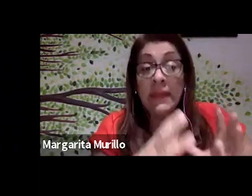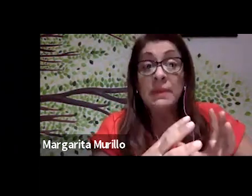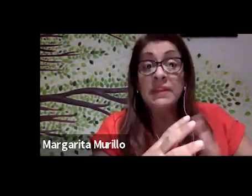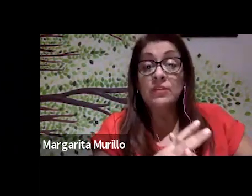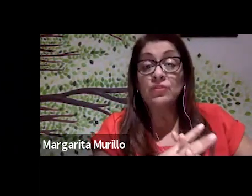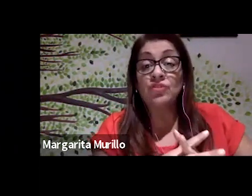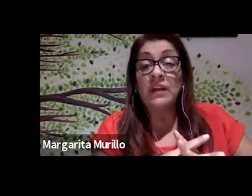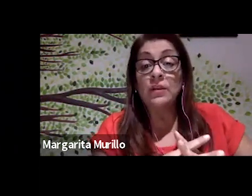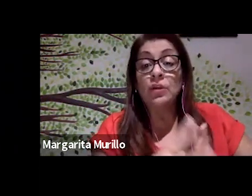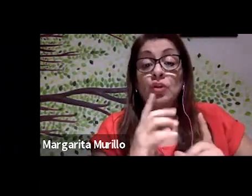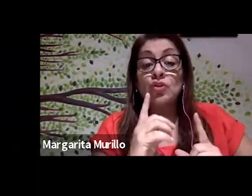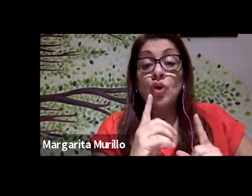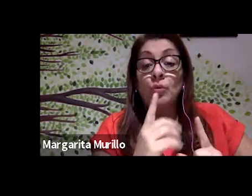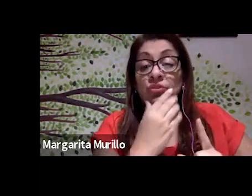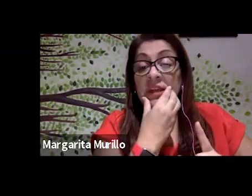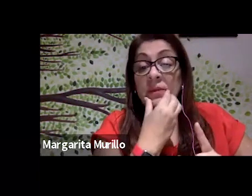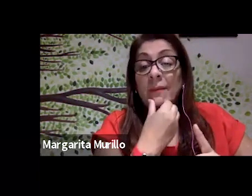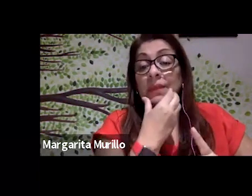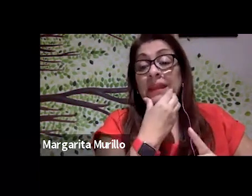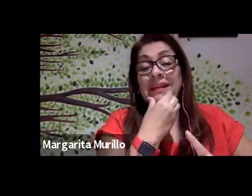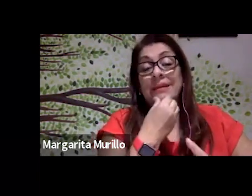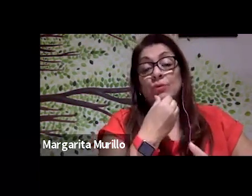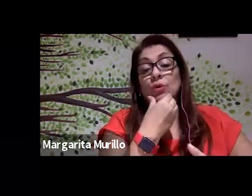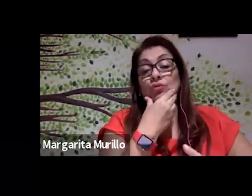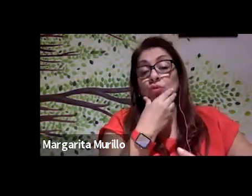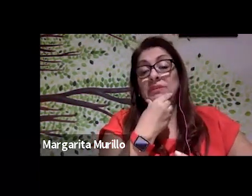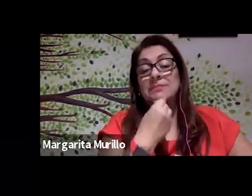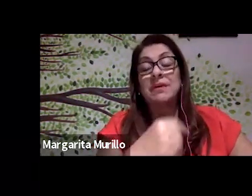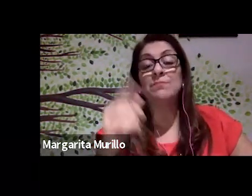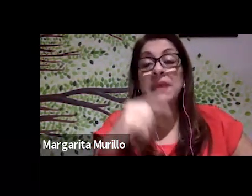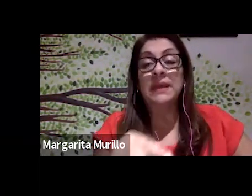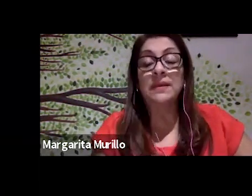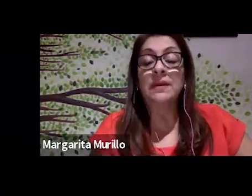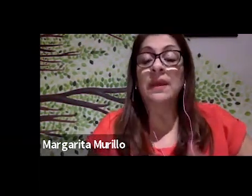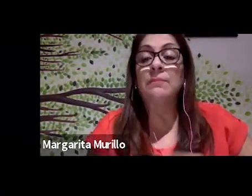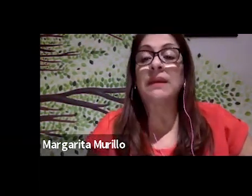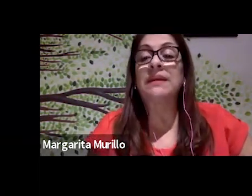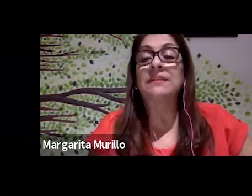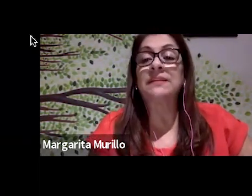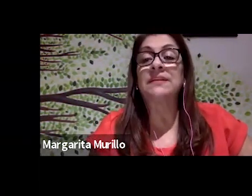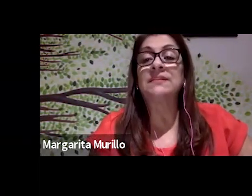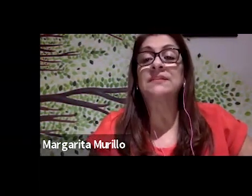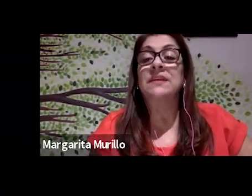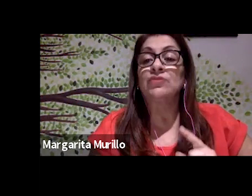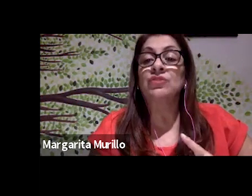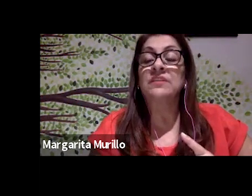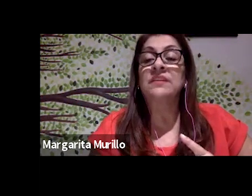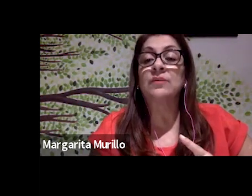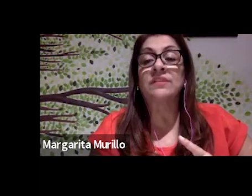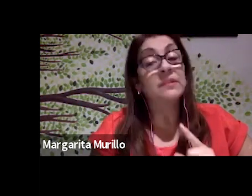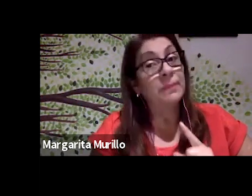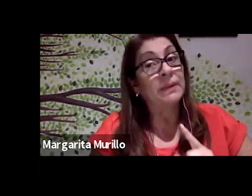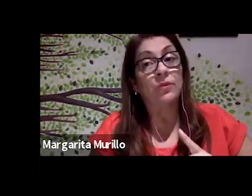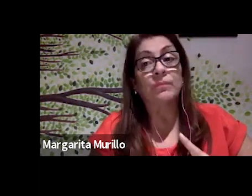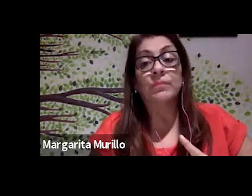el imaginario social no motiva el equilibrio de conductas más bien en marca tendencias eso